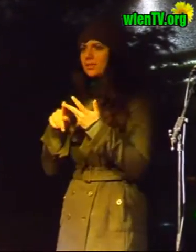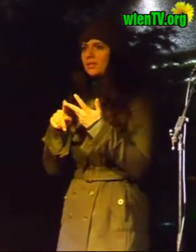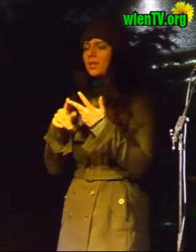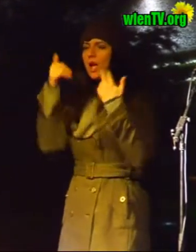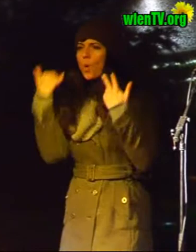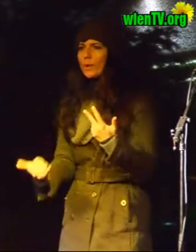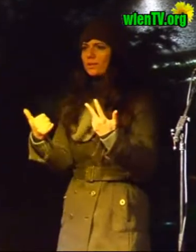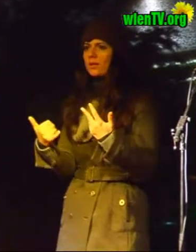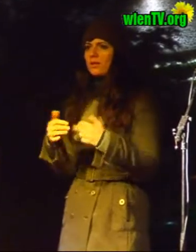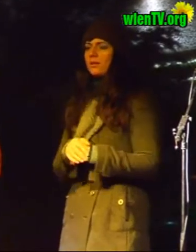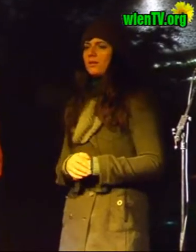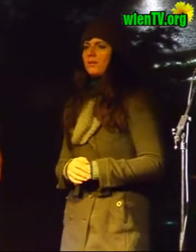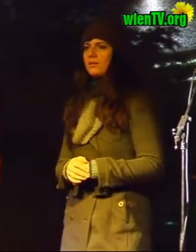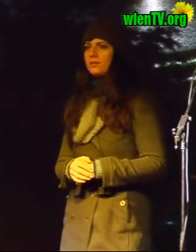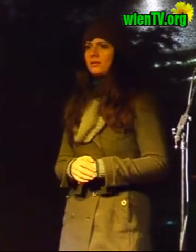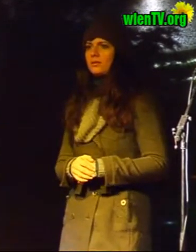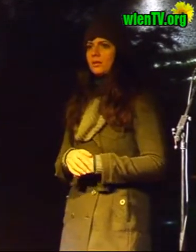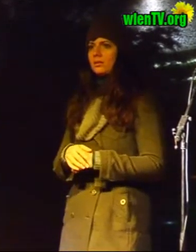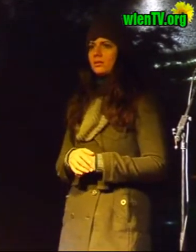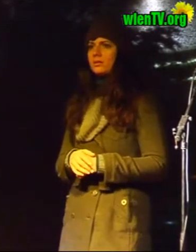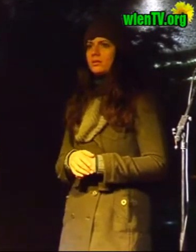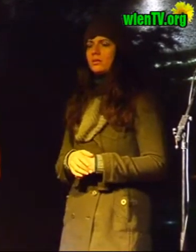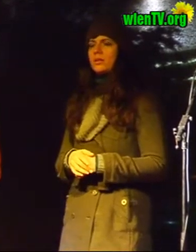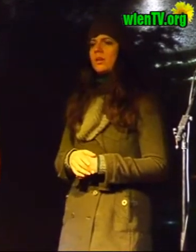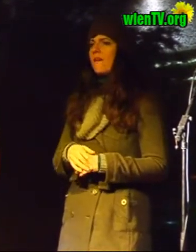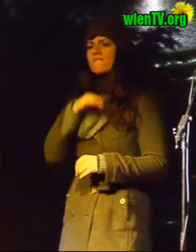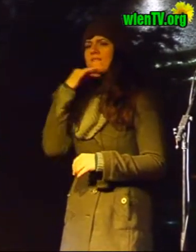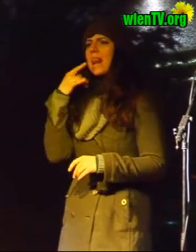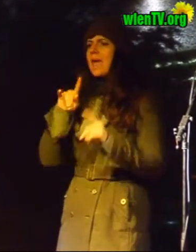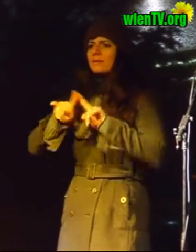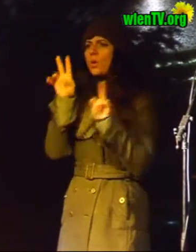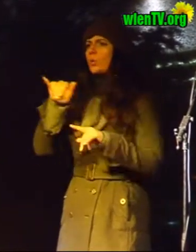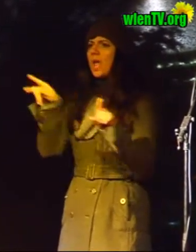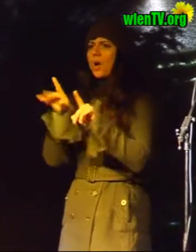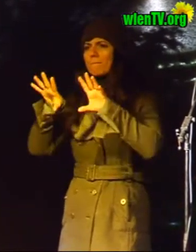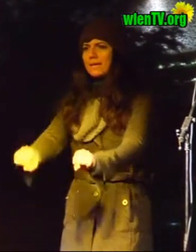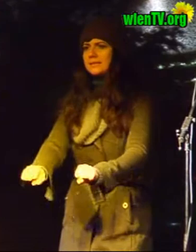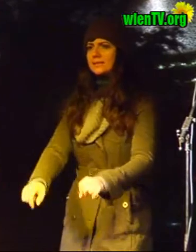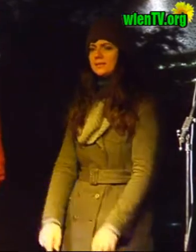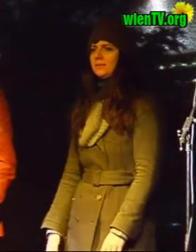Und heute haben die Kolleginnen und Kollegen in Darmstadt und in Paderborn ebenfalls ihren Audimax besetzt.